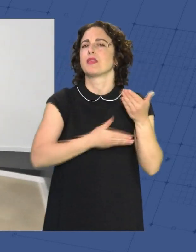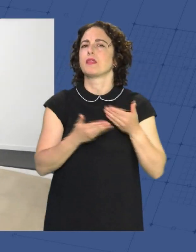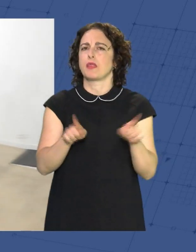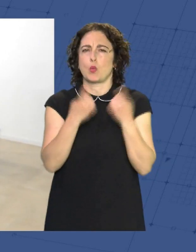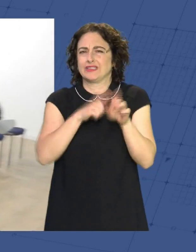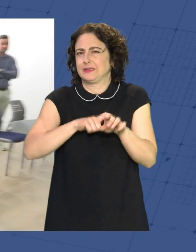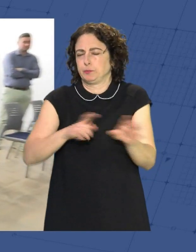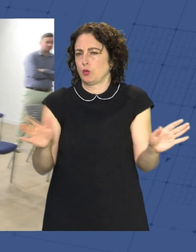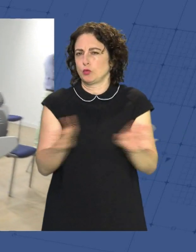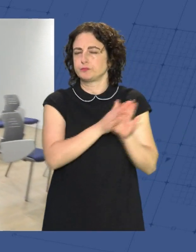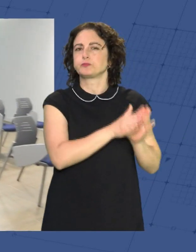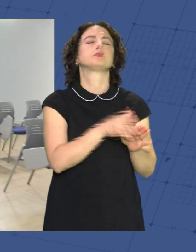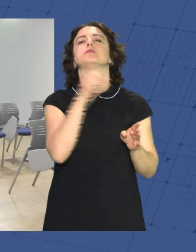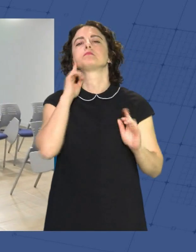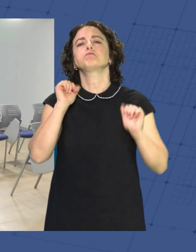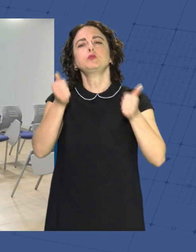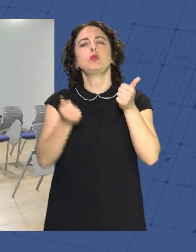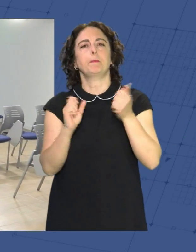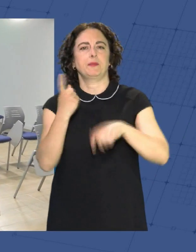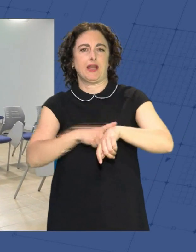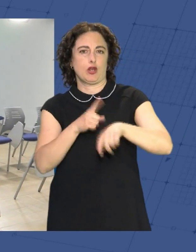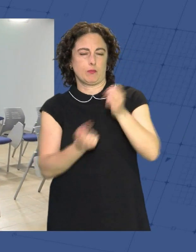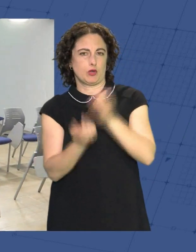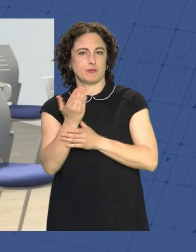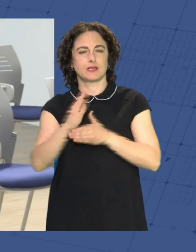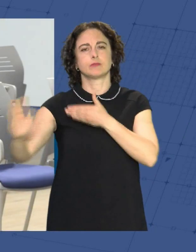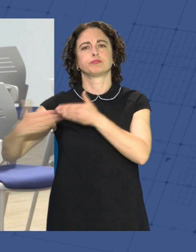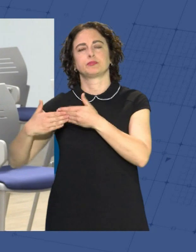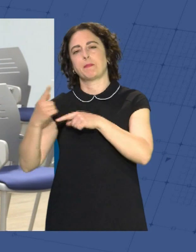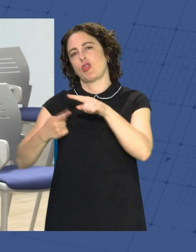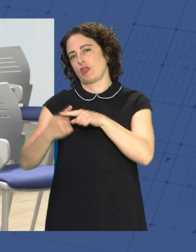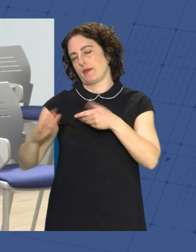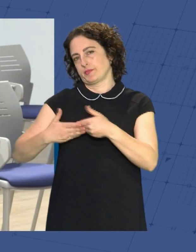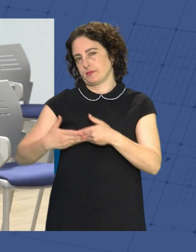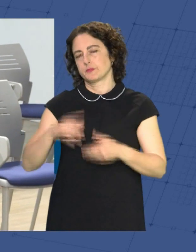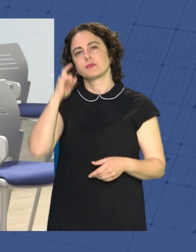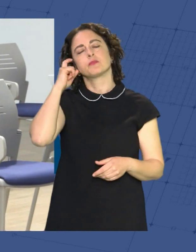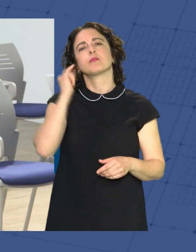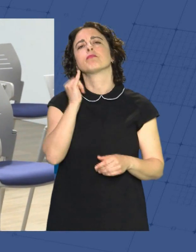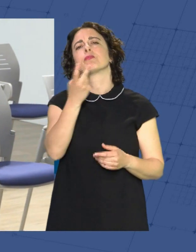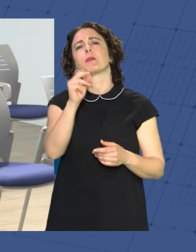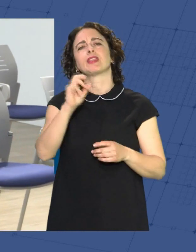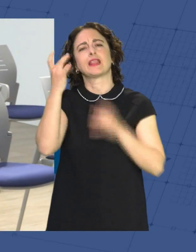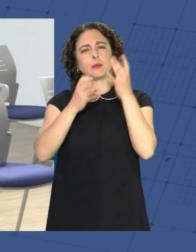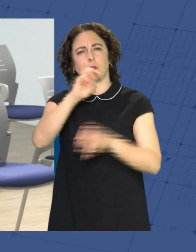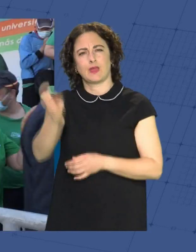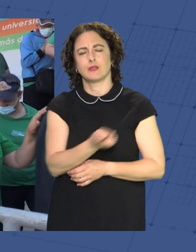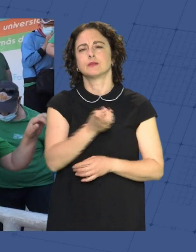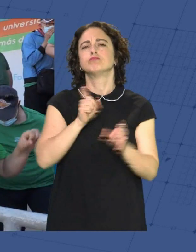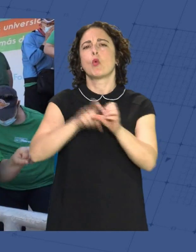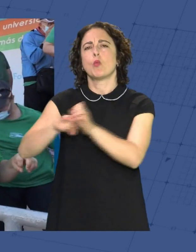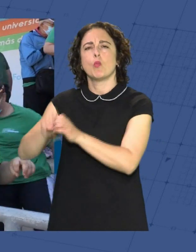sea. La jornada arrancará a primera hora de la mañana y se clausurará a mediodía. Habrá una veintena de actividades en las que